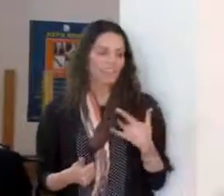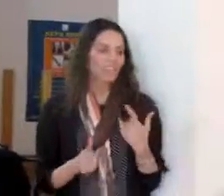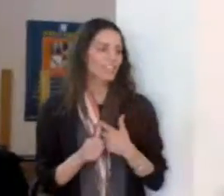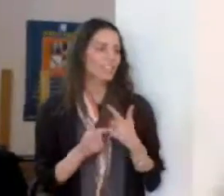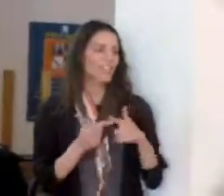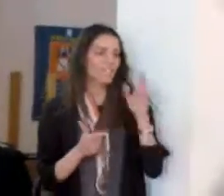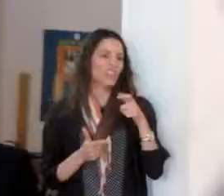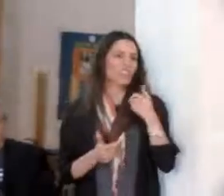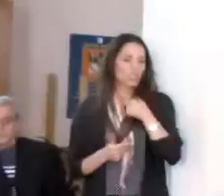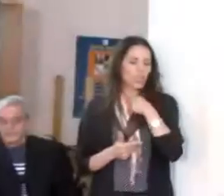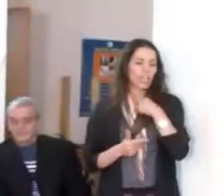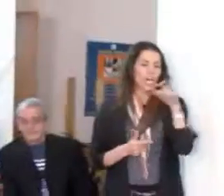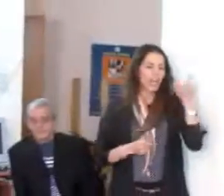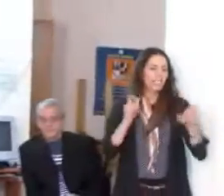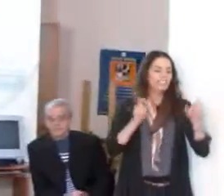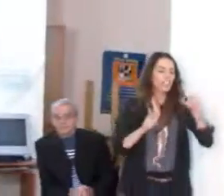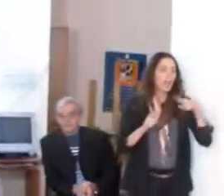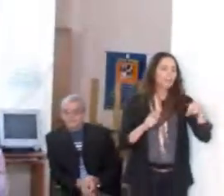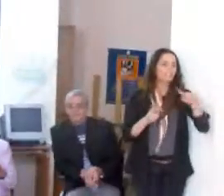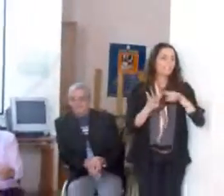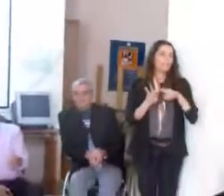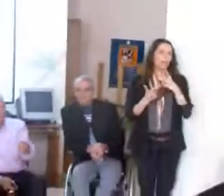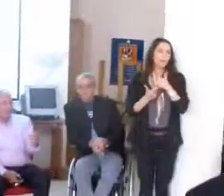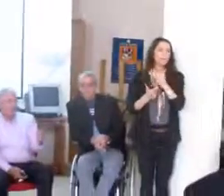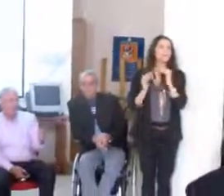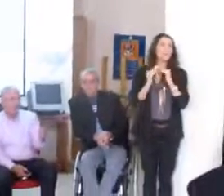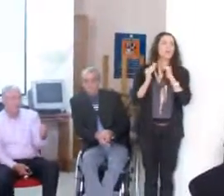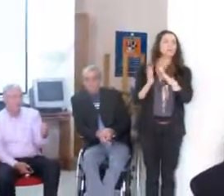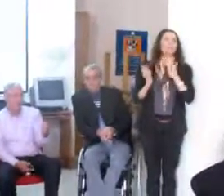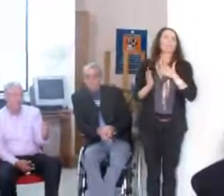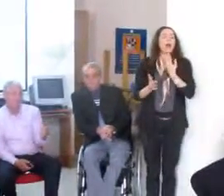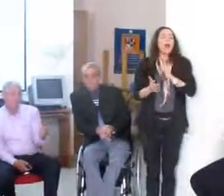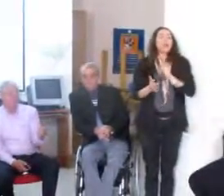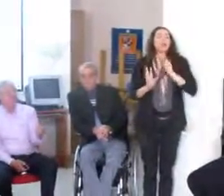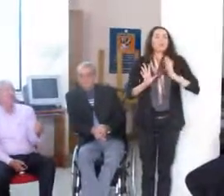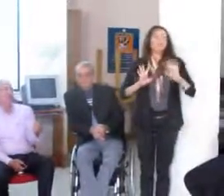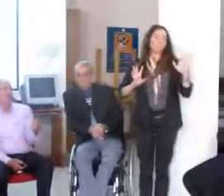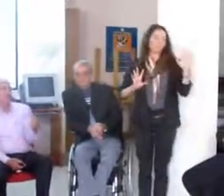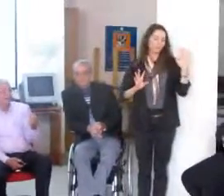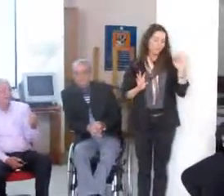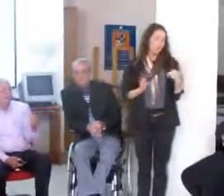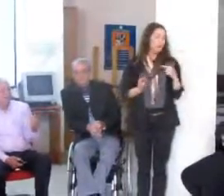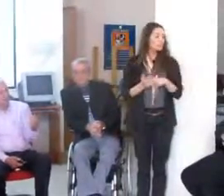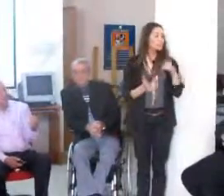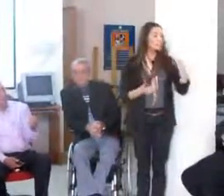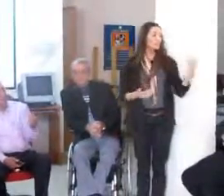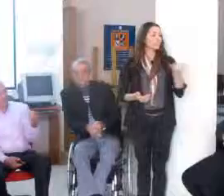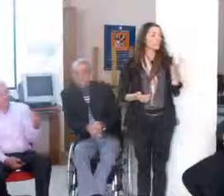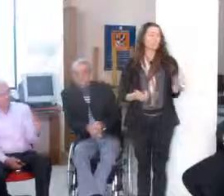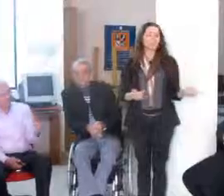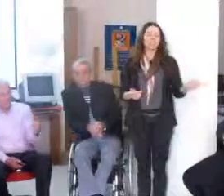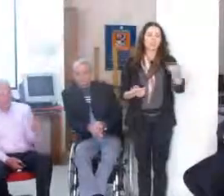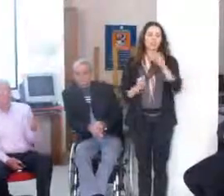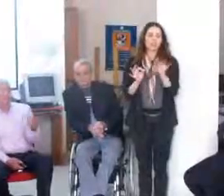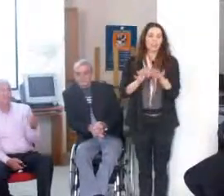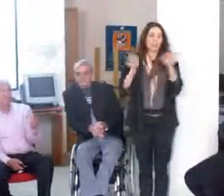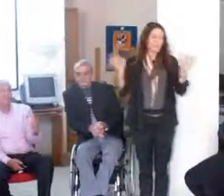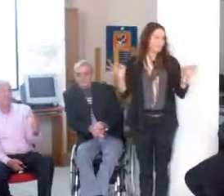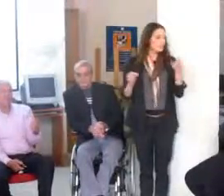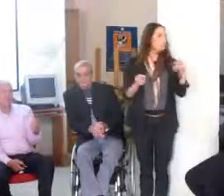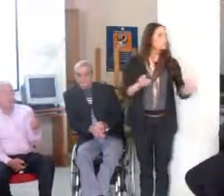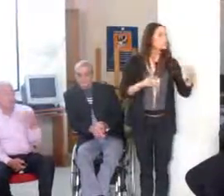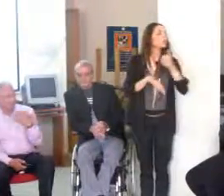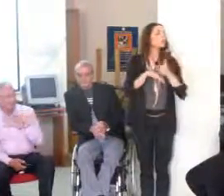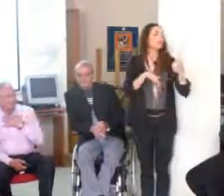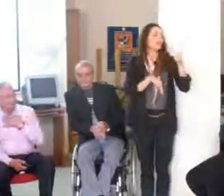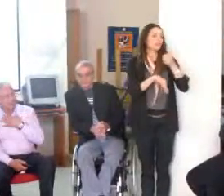وفينا الانسان اللي بهمه بيته وبهمه حاله. فعلشان هيك دائما انتوا اللي بادروا وانتوا